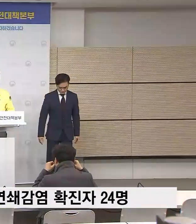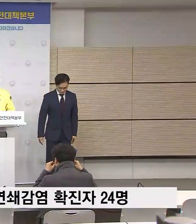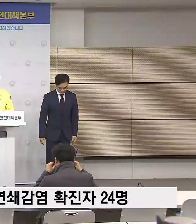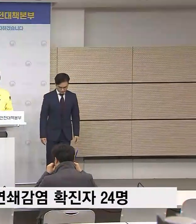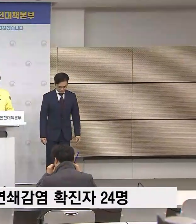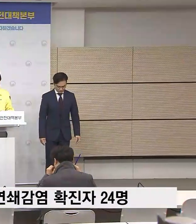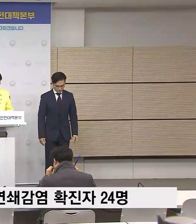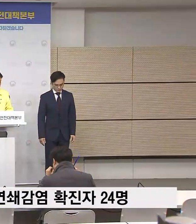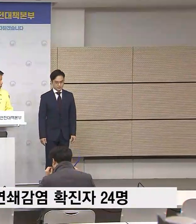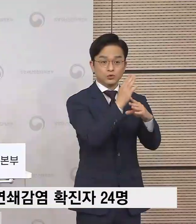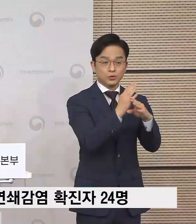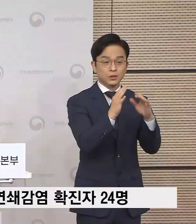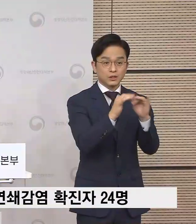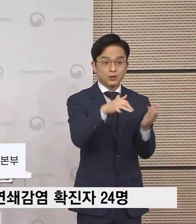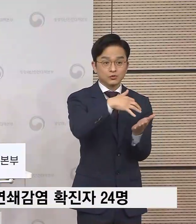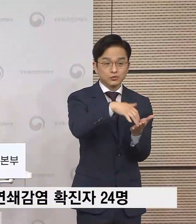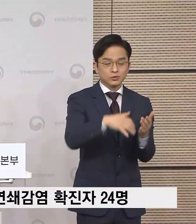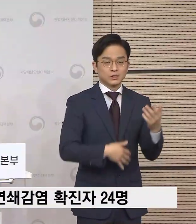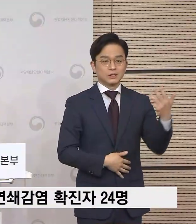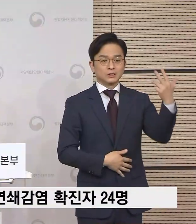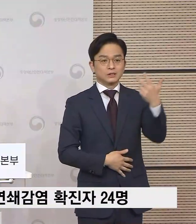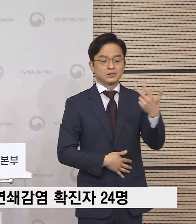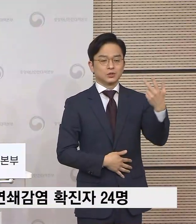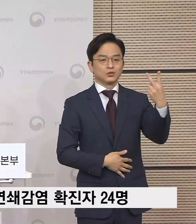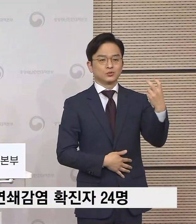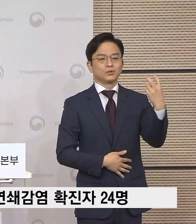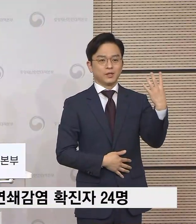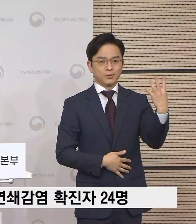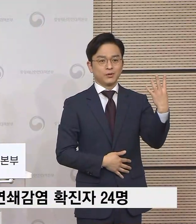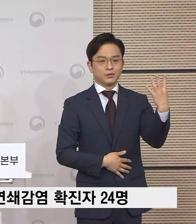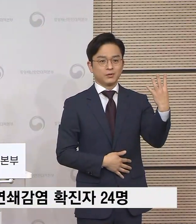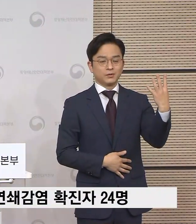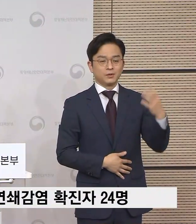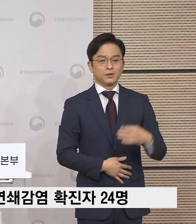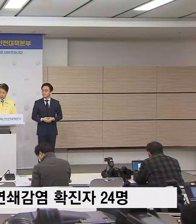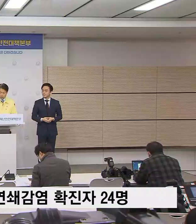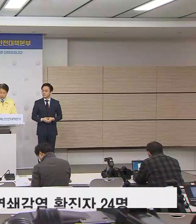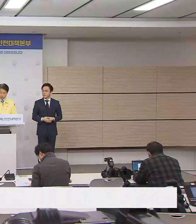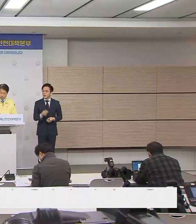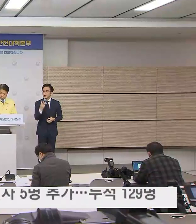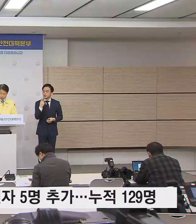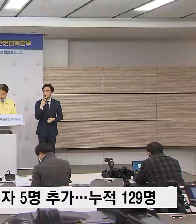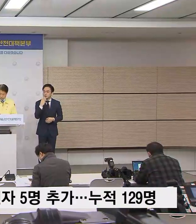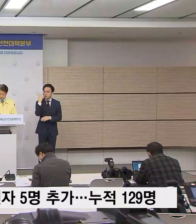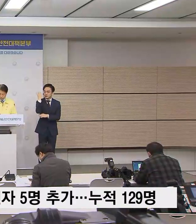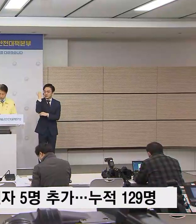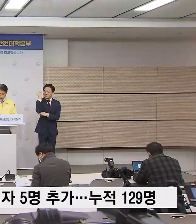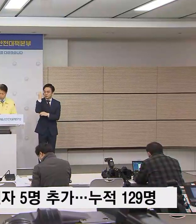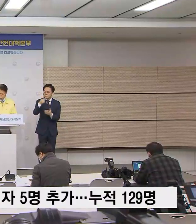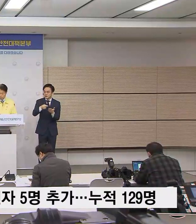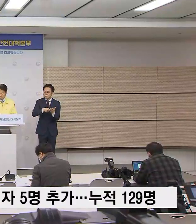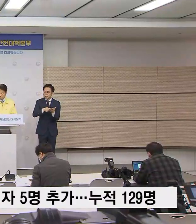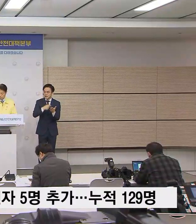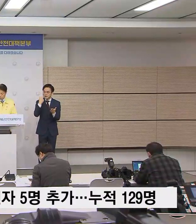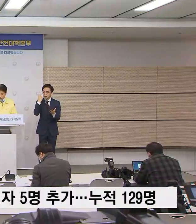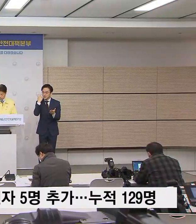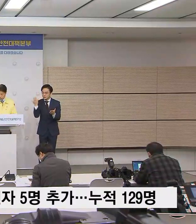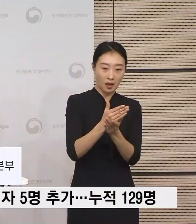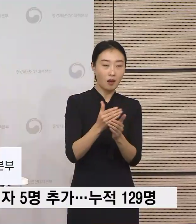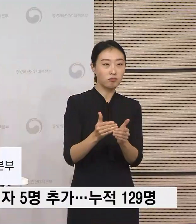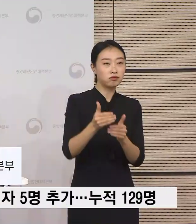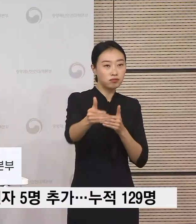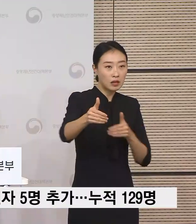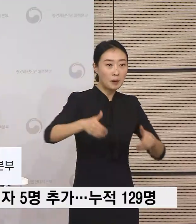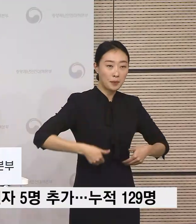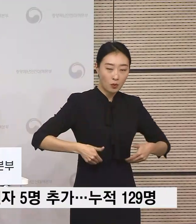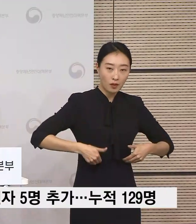이어진 연쇄 감염 확진자도 24명으로 늘었습니다. 서울 구로구 신도림동 콜센터 확진자도 0시 기준 5명이 추가